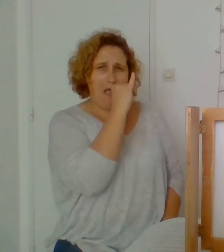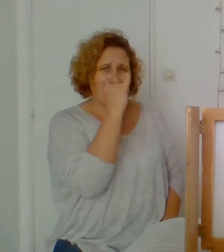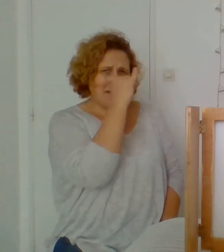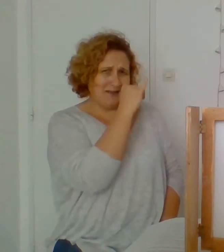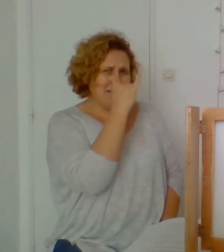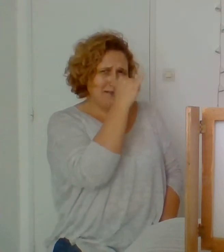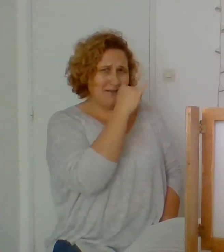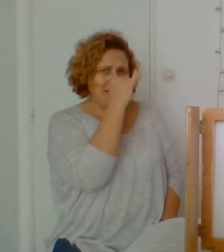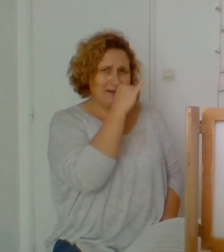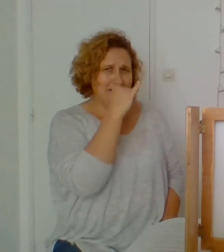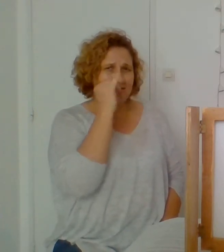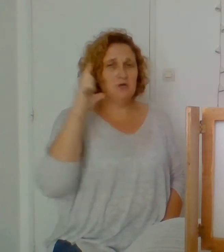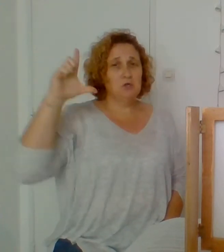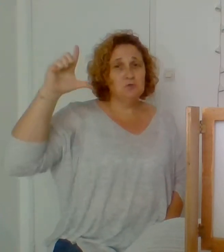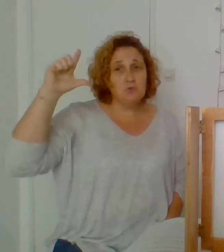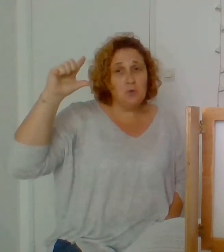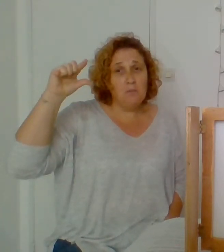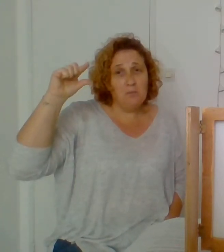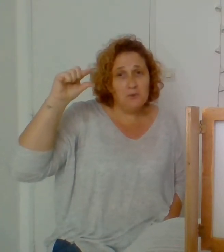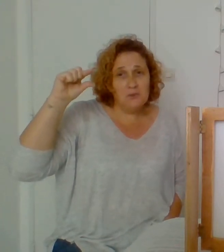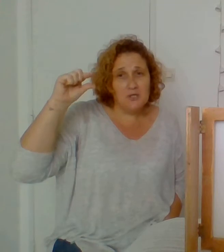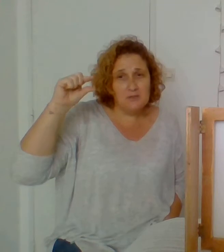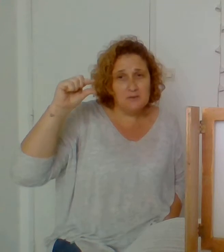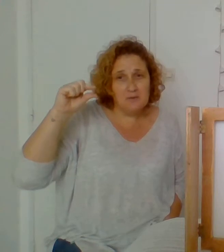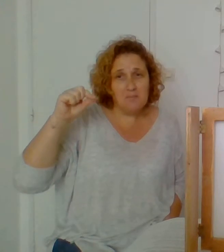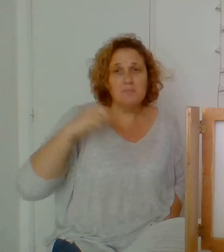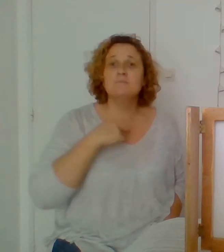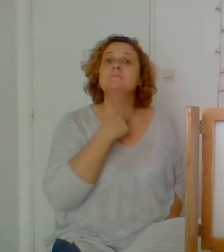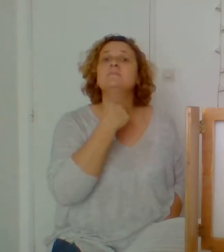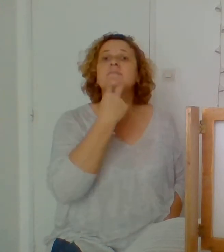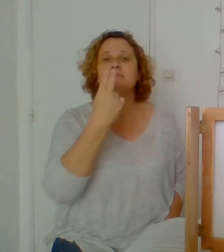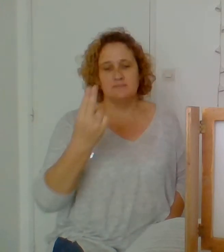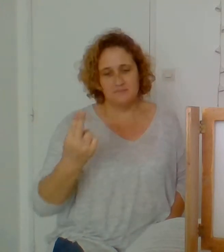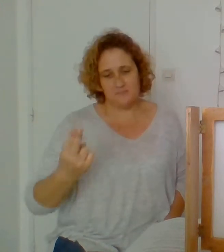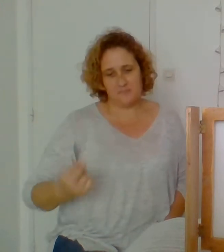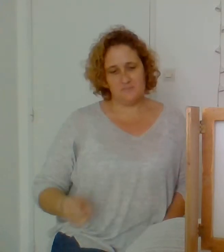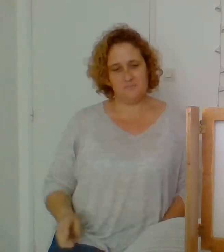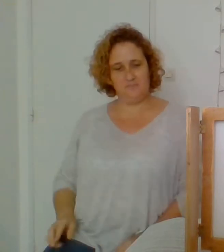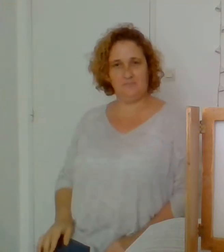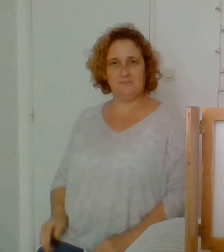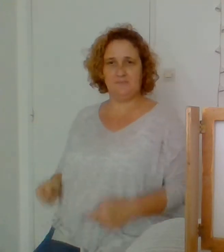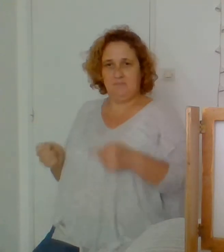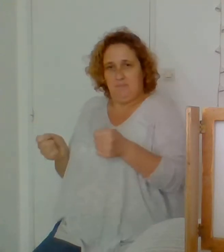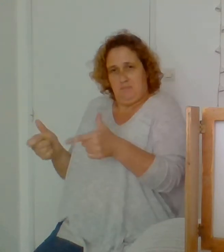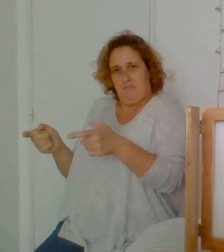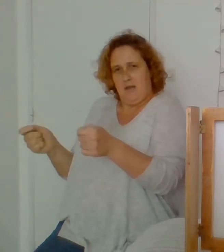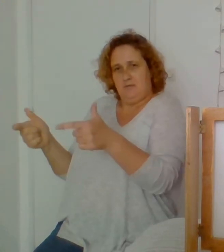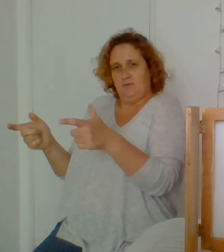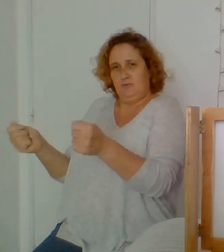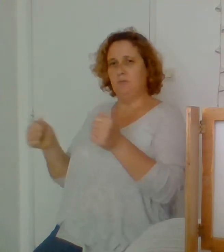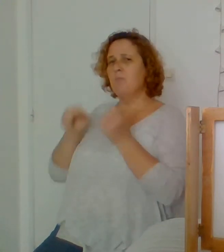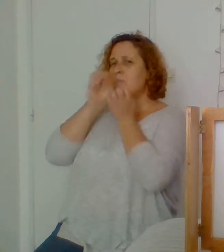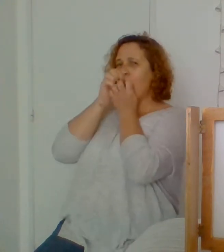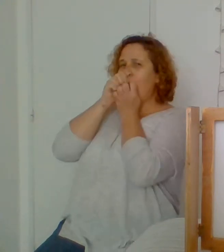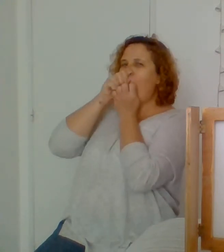mais tu as une trop petite voix bientôt